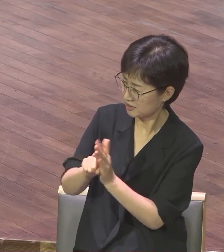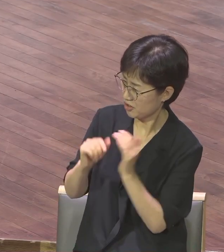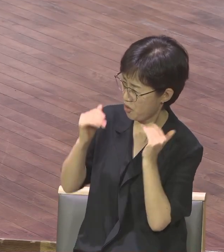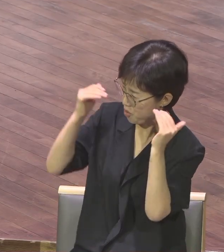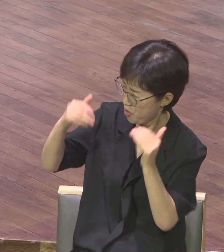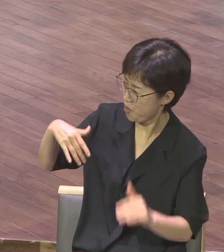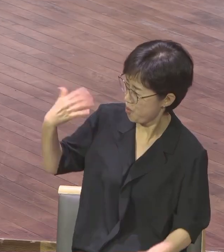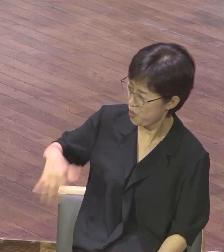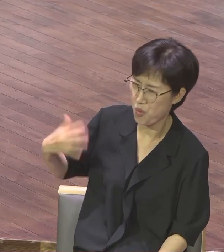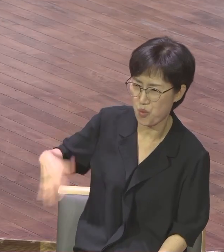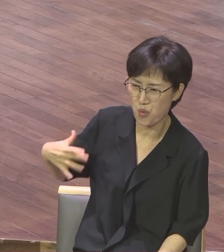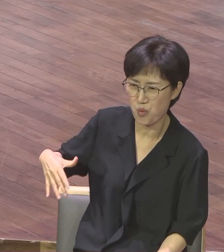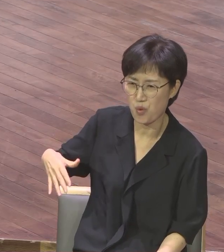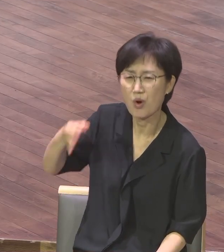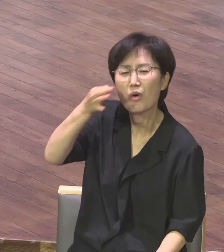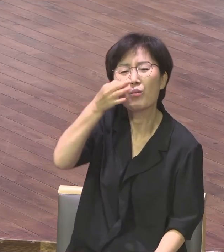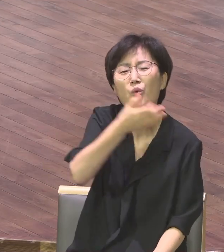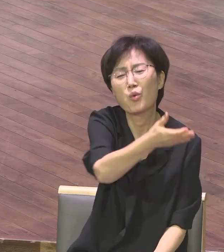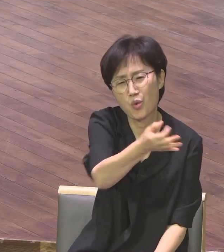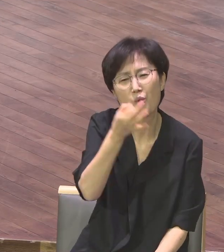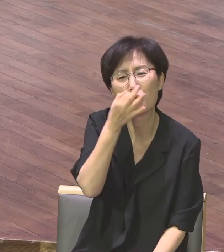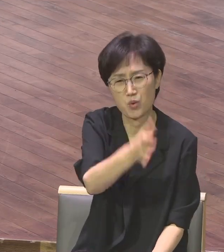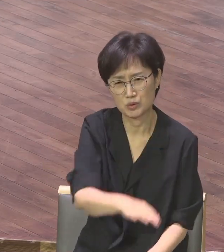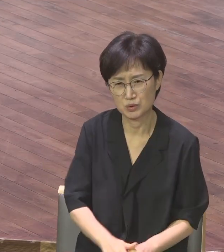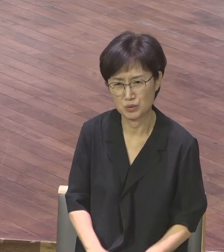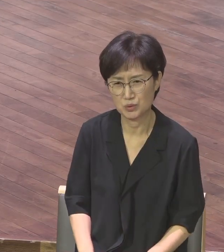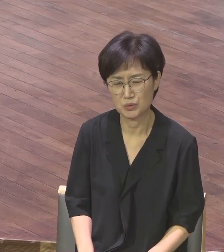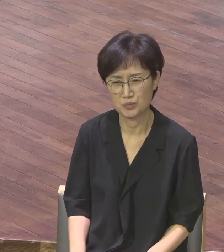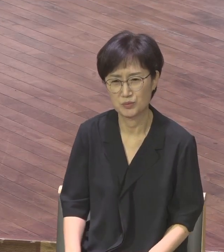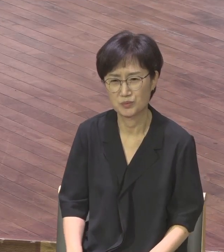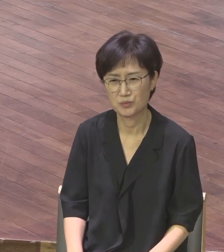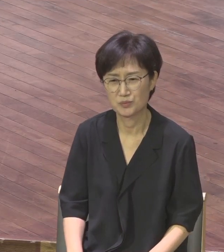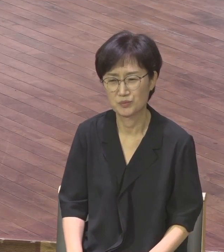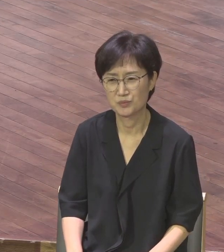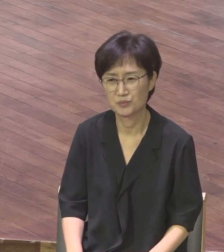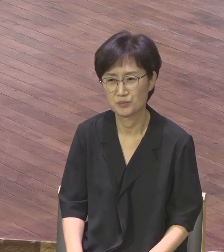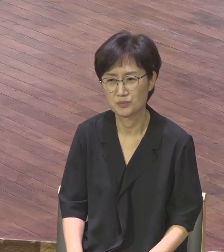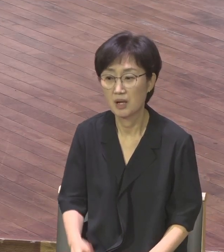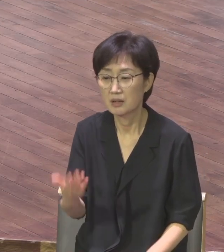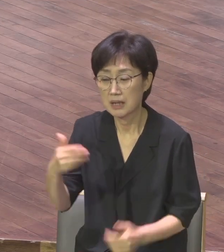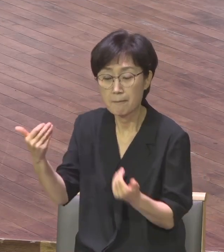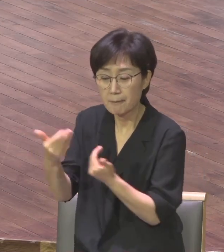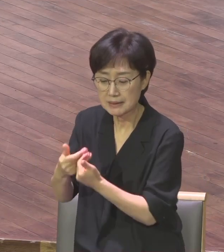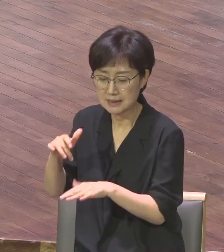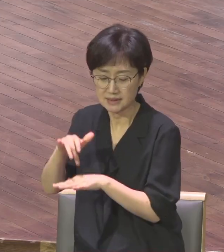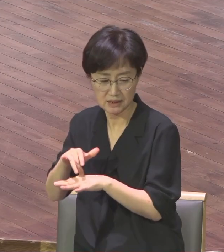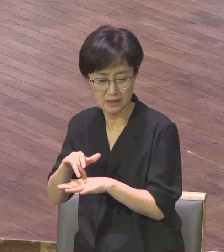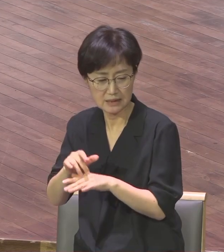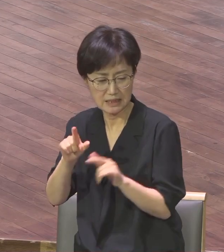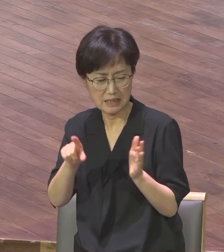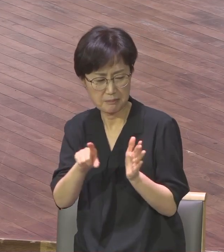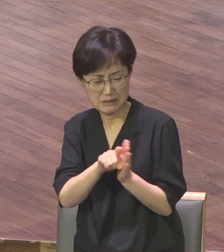완전히 달라졌네. 신앙이 자라가야 돼. 이걸 사단이 못하게 해요. 다운시켜버려.